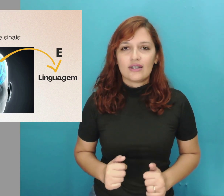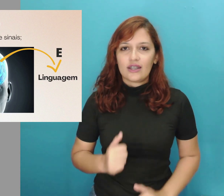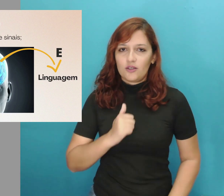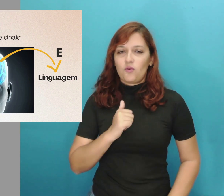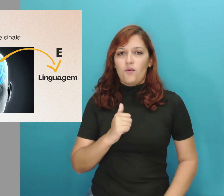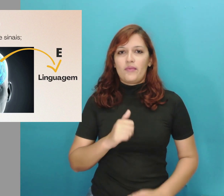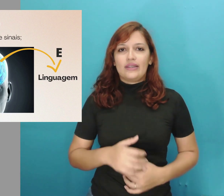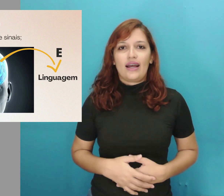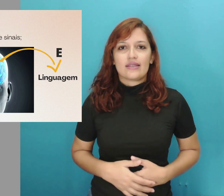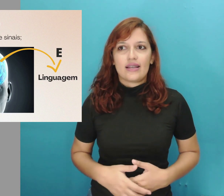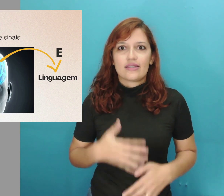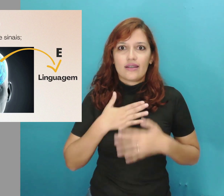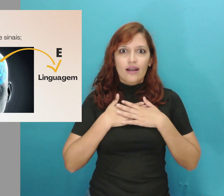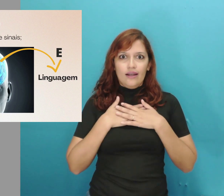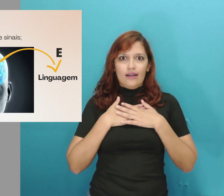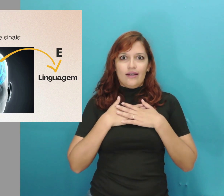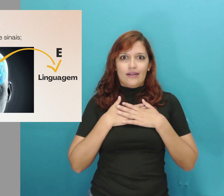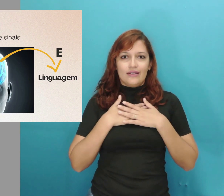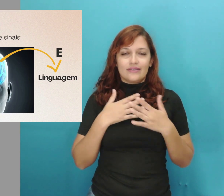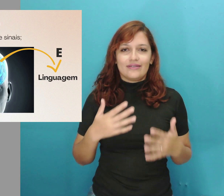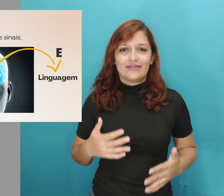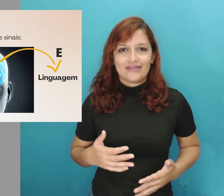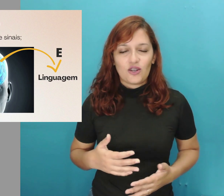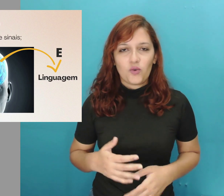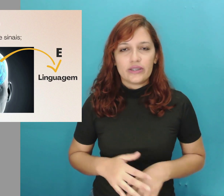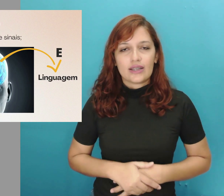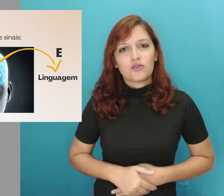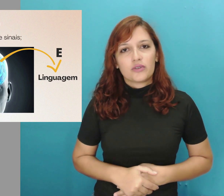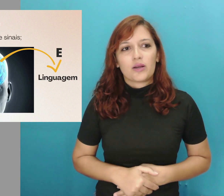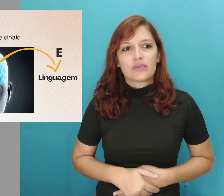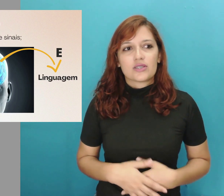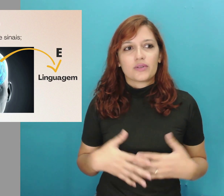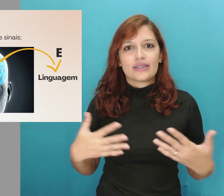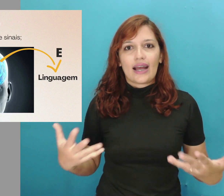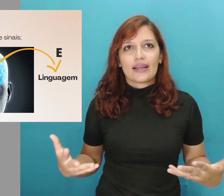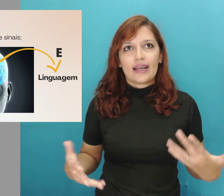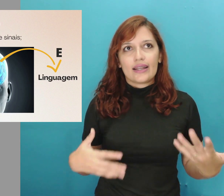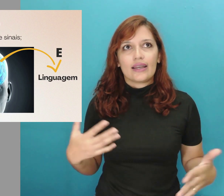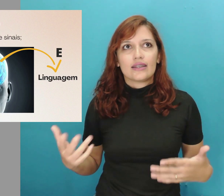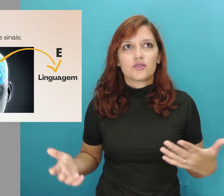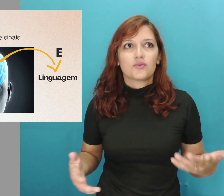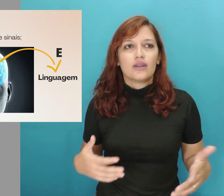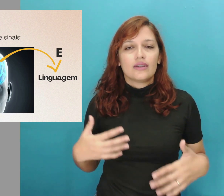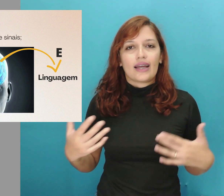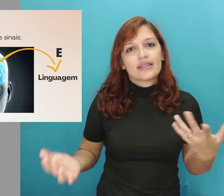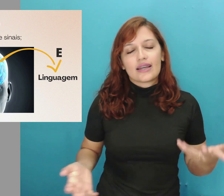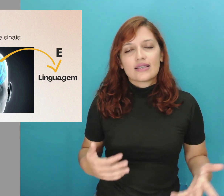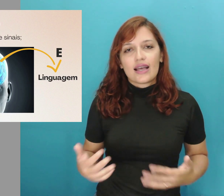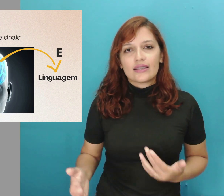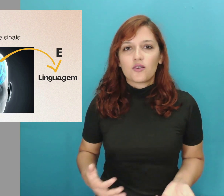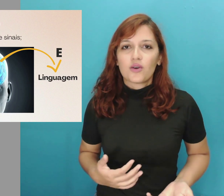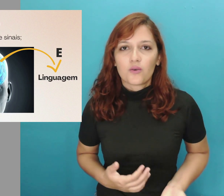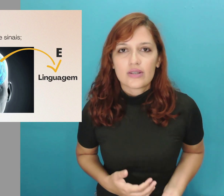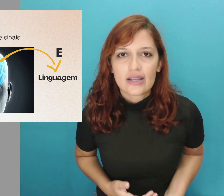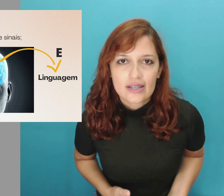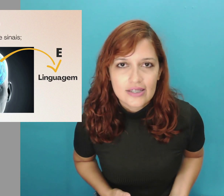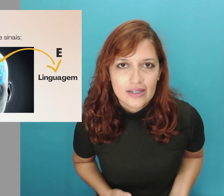inclina o corpo para trás, né? Assim. Ou então, quando a pessoa está interessada em alguma coisa, ela se